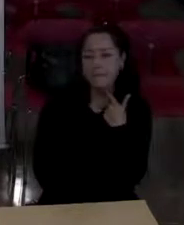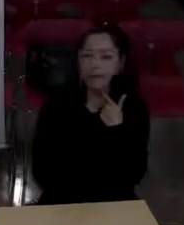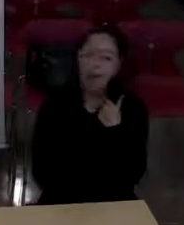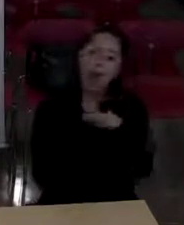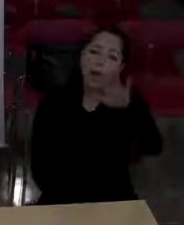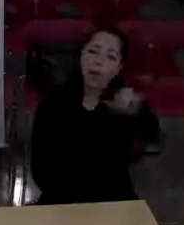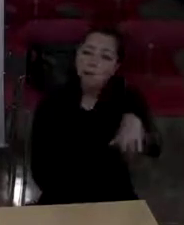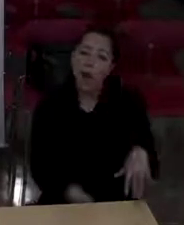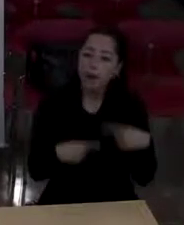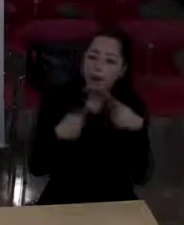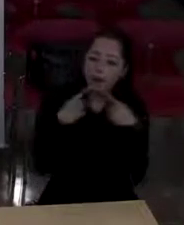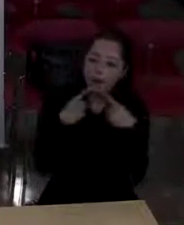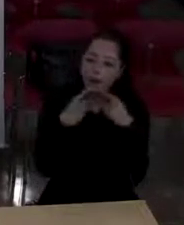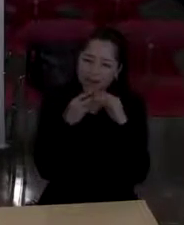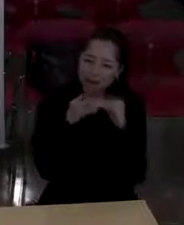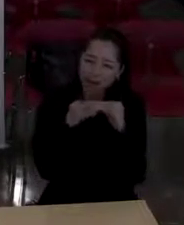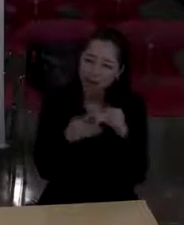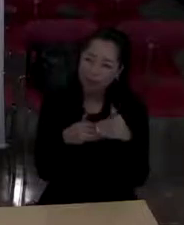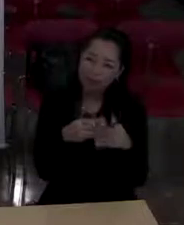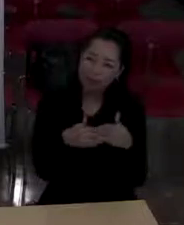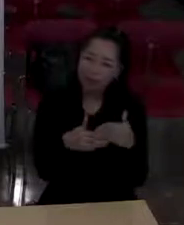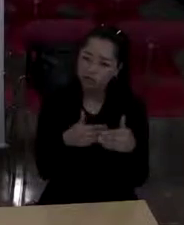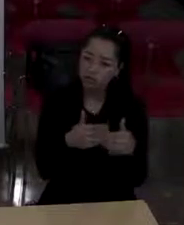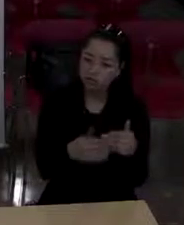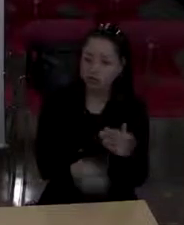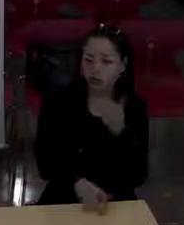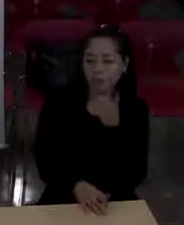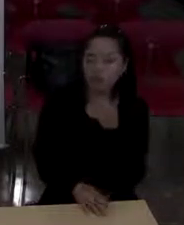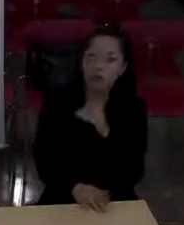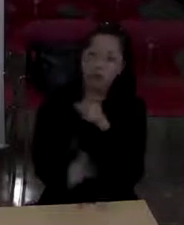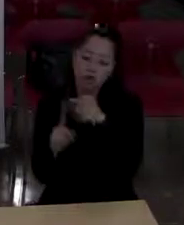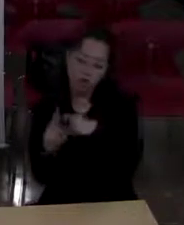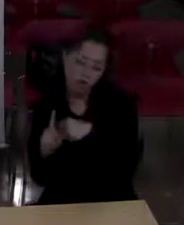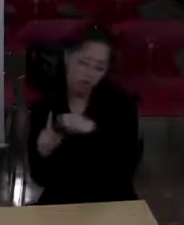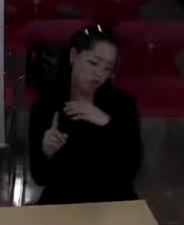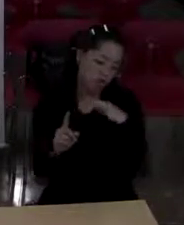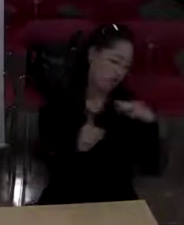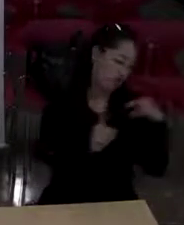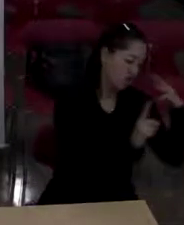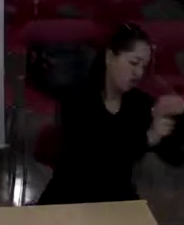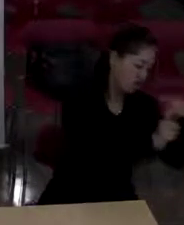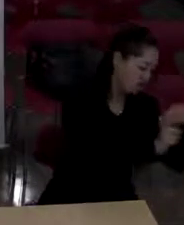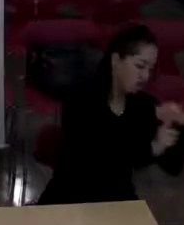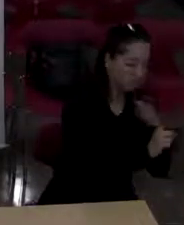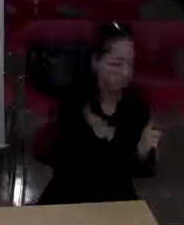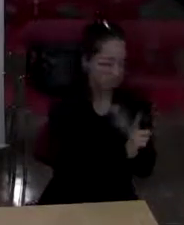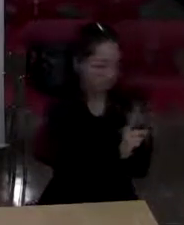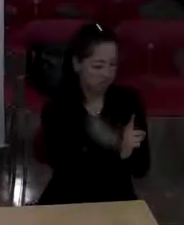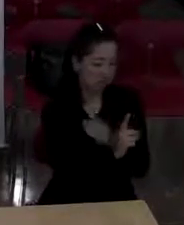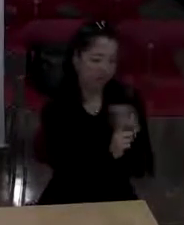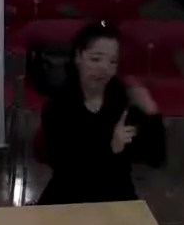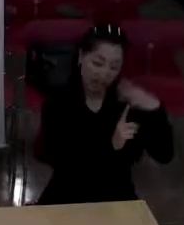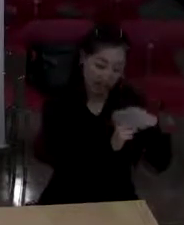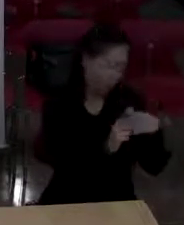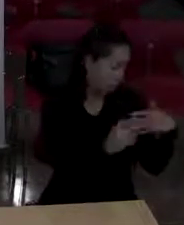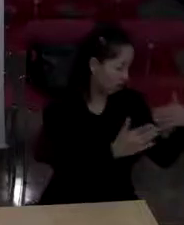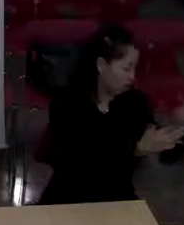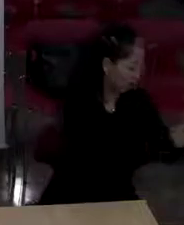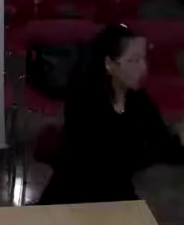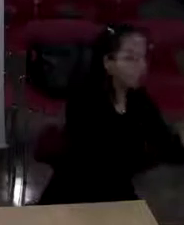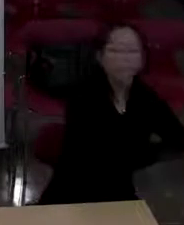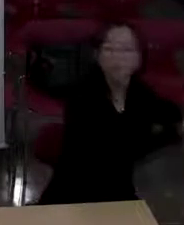balbuceos, y eso pues se da en los primeros meses, más o menos hacia los 2, 3 meses, hasta los 7, 9 meses, para que